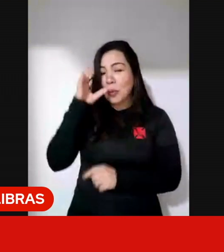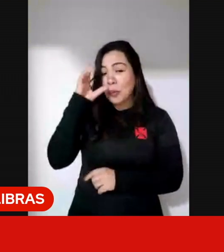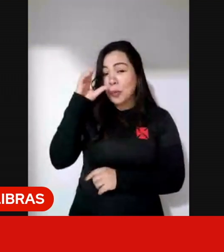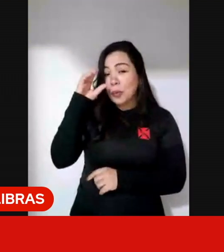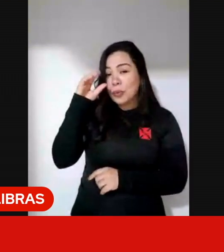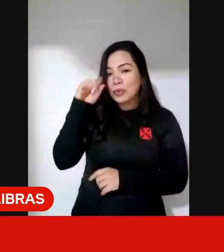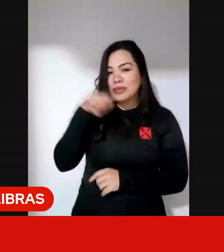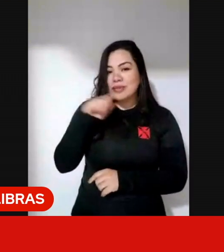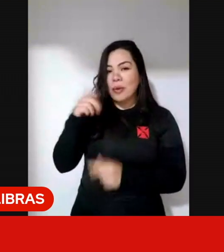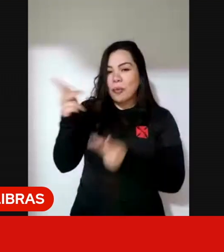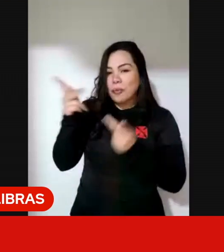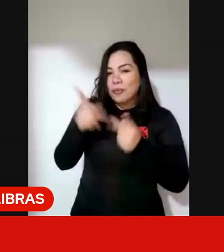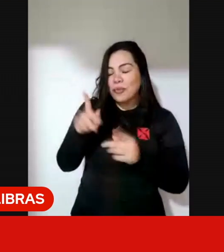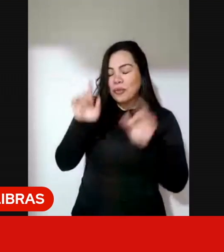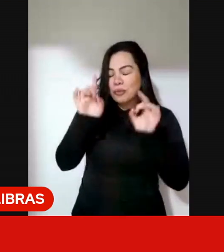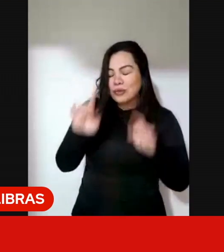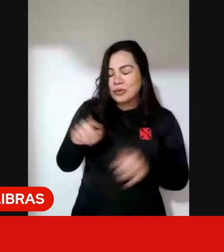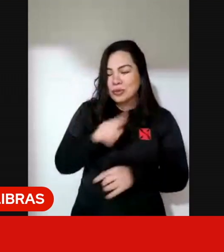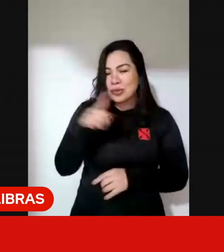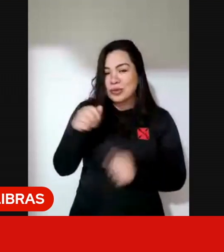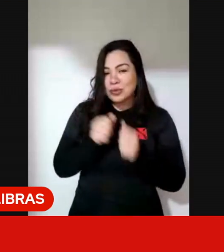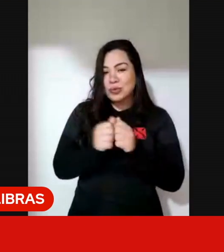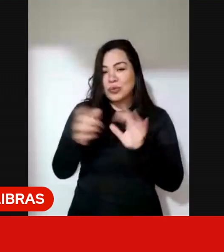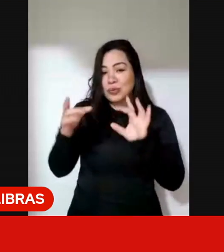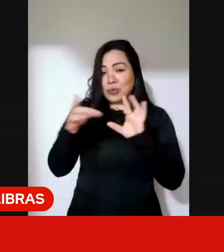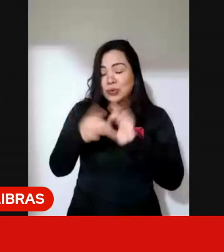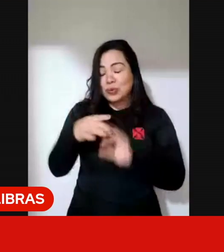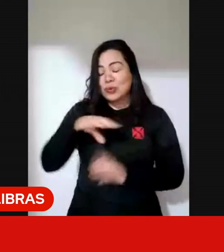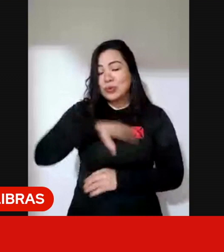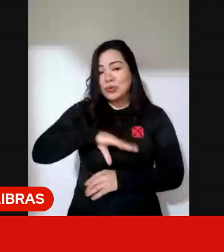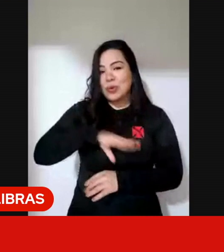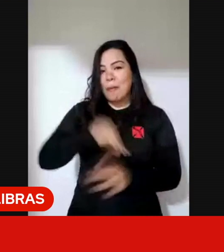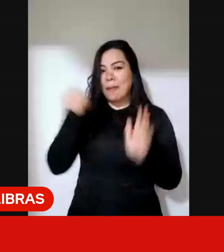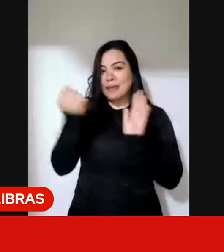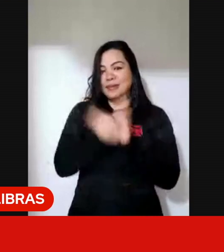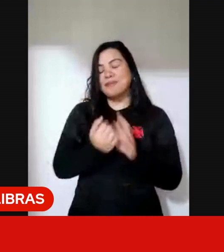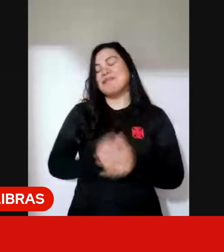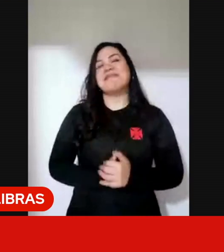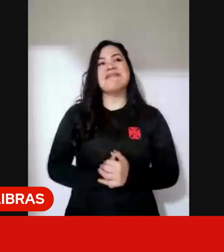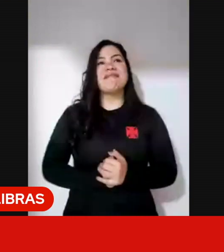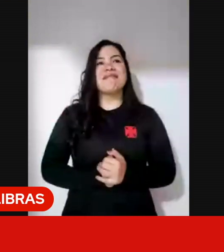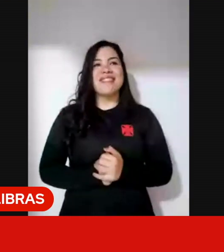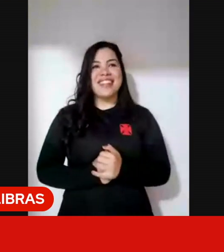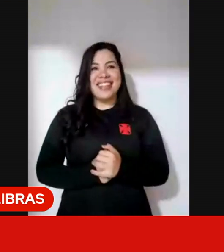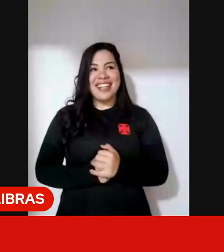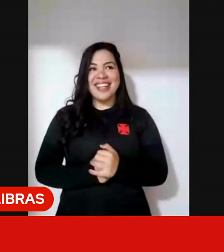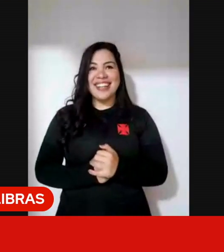momento especial seu com o Vasco, que seja marcante para você.